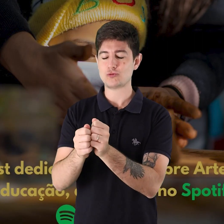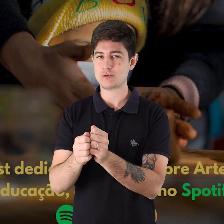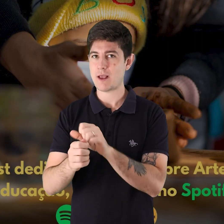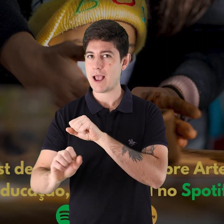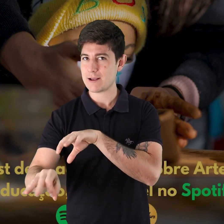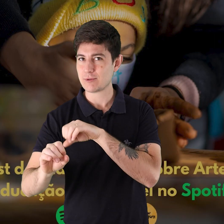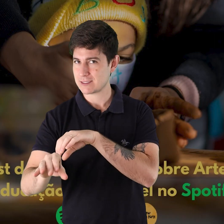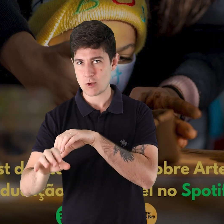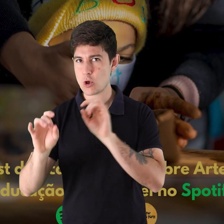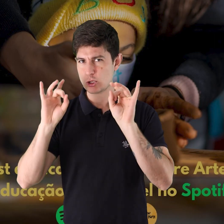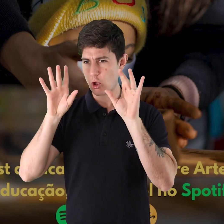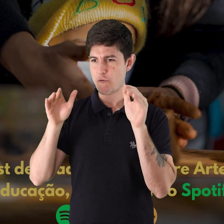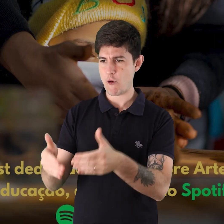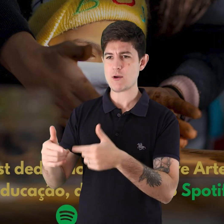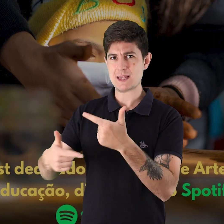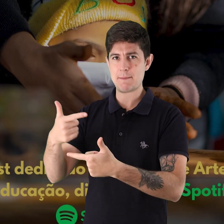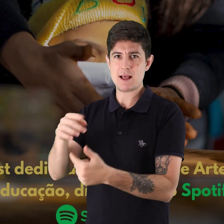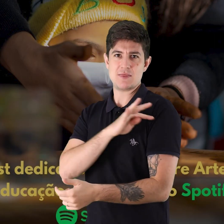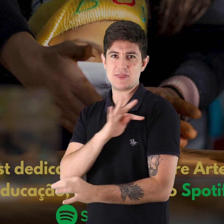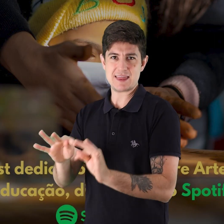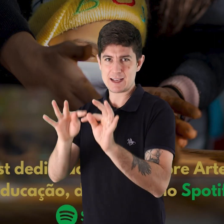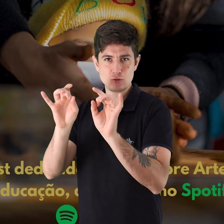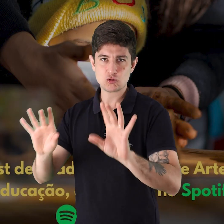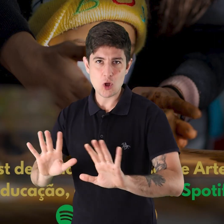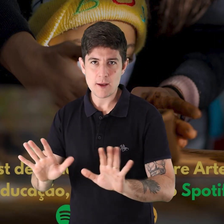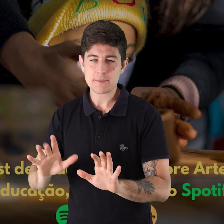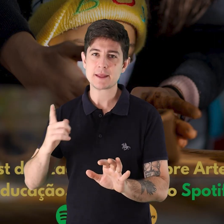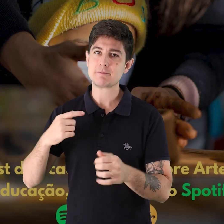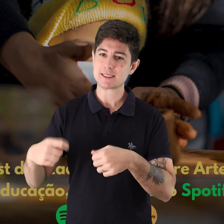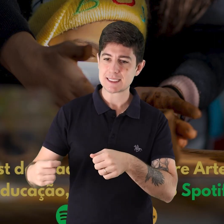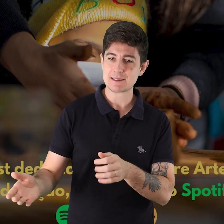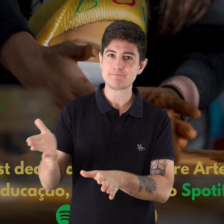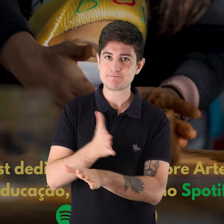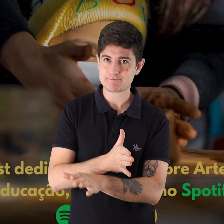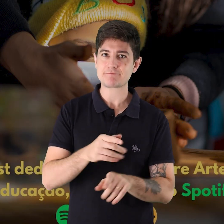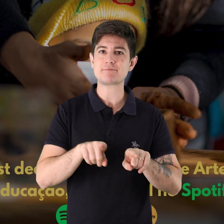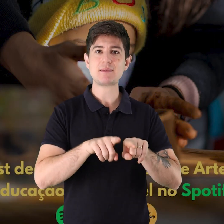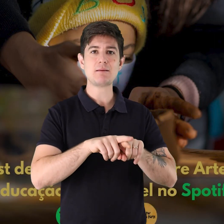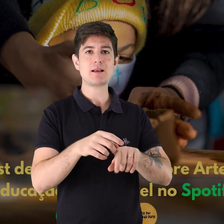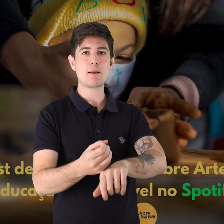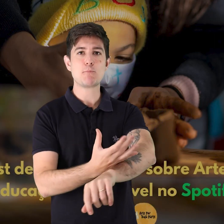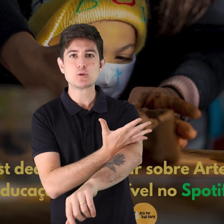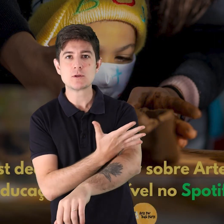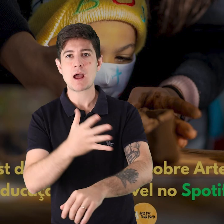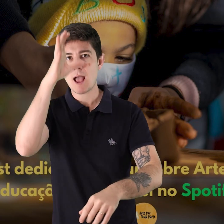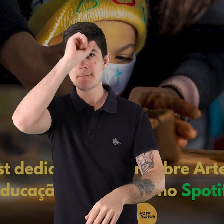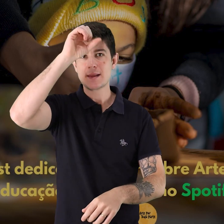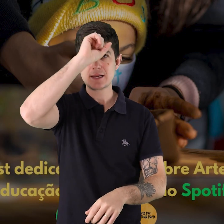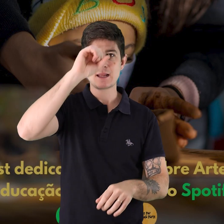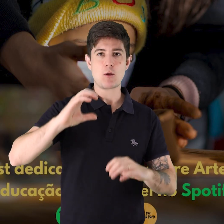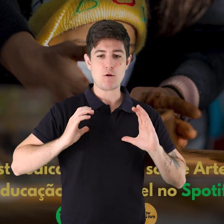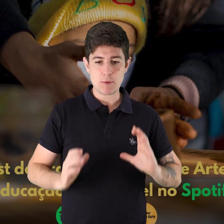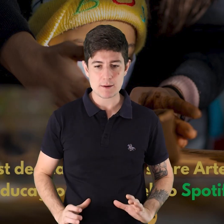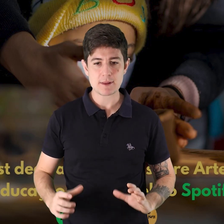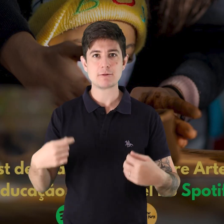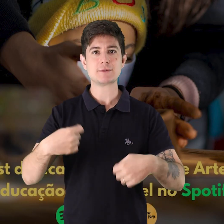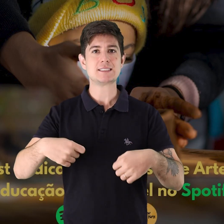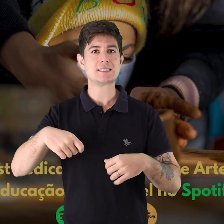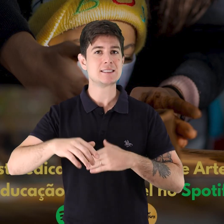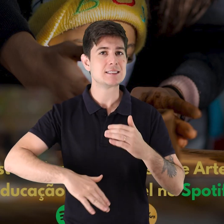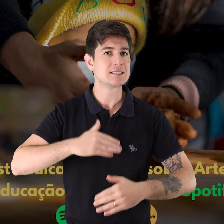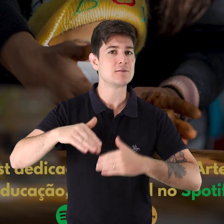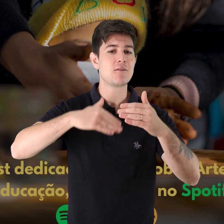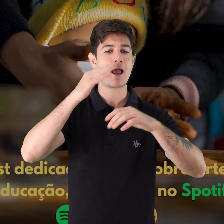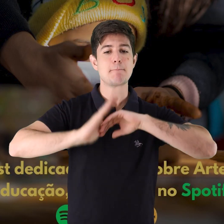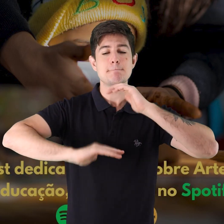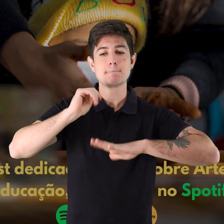que, olha, né, uma criança, um adolescente, ele precisa ser alfabetizado. Não, ele não precisa ser alfabetizado somente. Ele